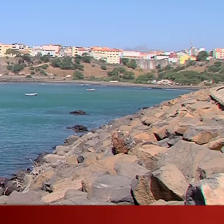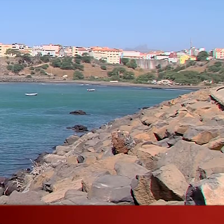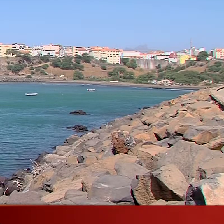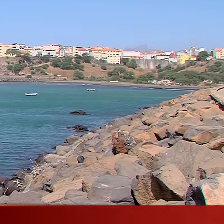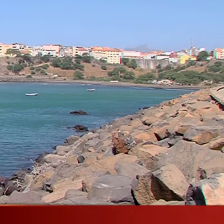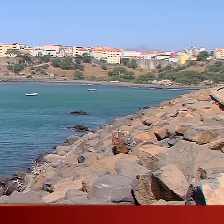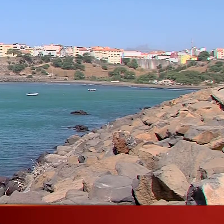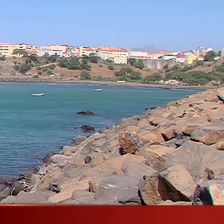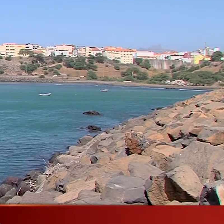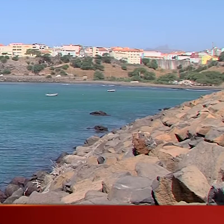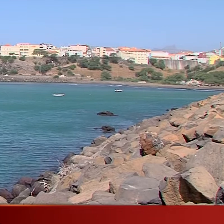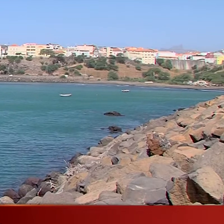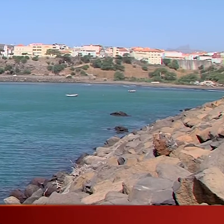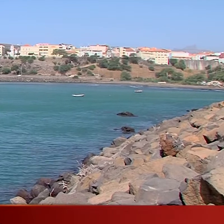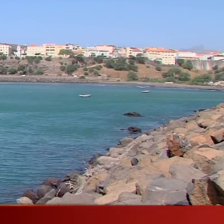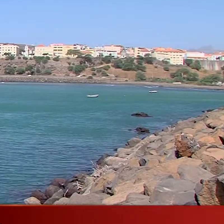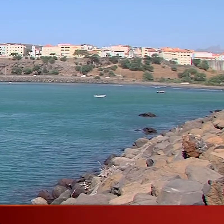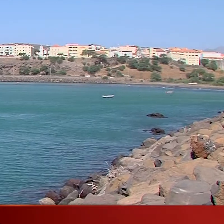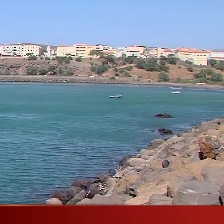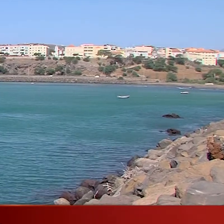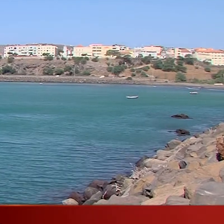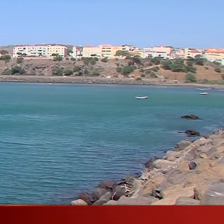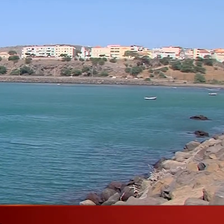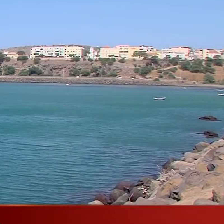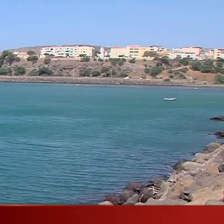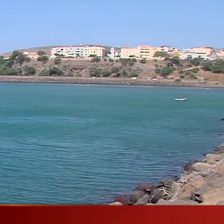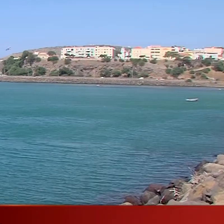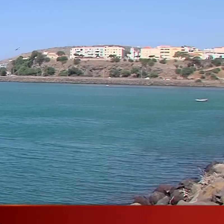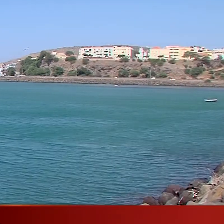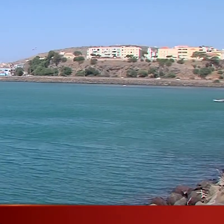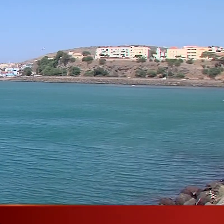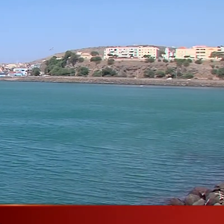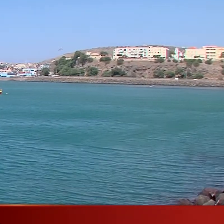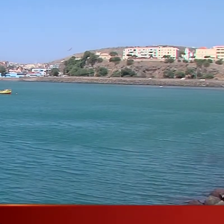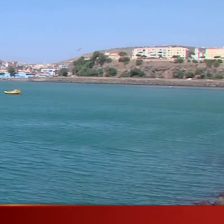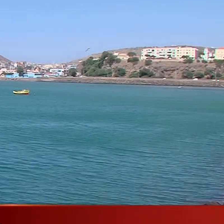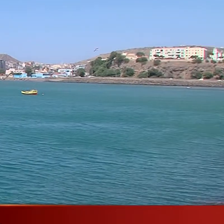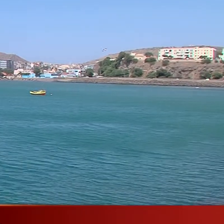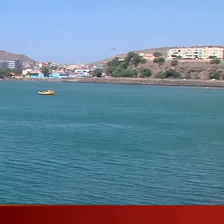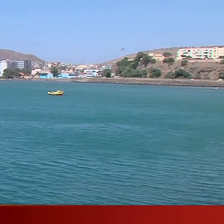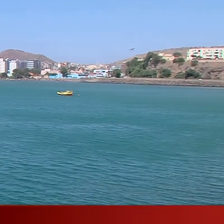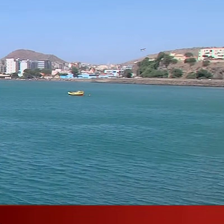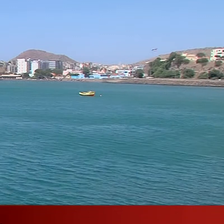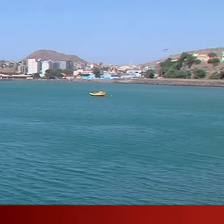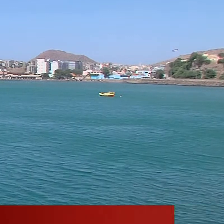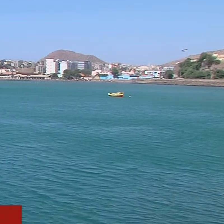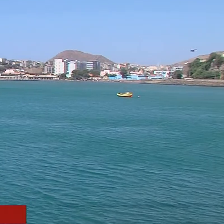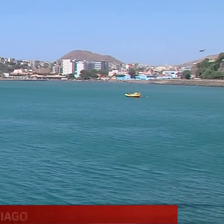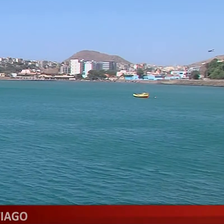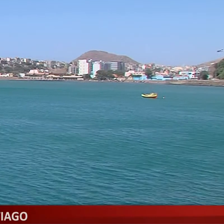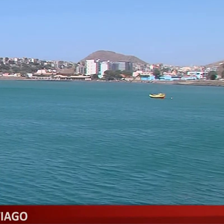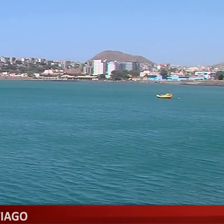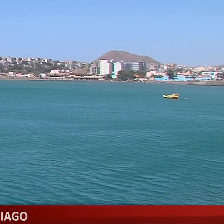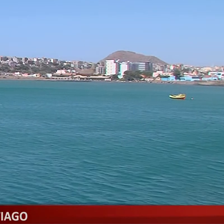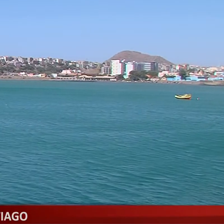das 931 amostras analisadas, 35 testaram positivas para Covid-19 e um óbito no concelho de Santa